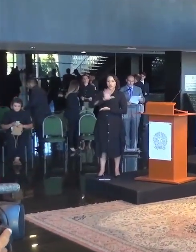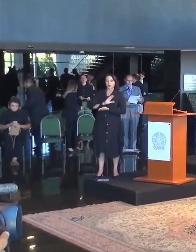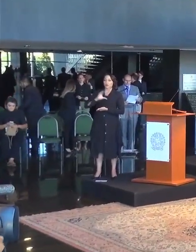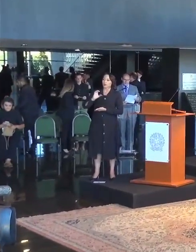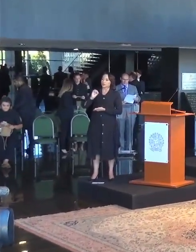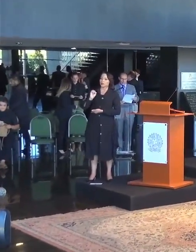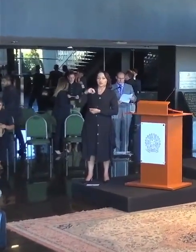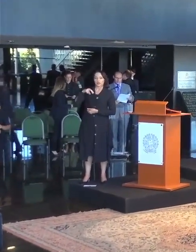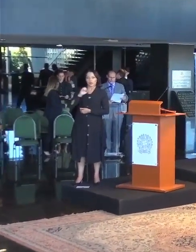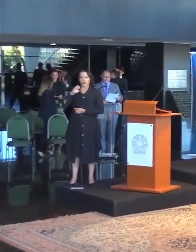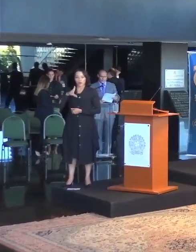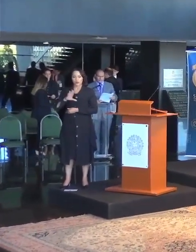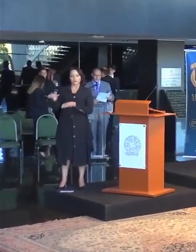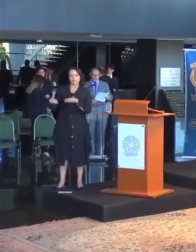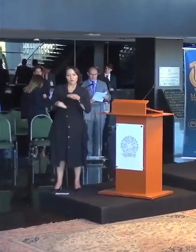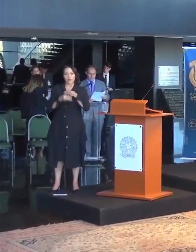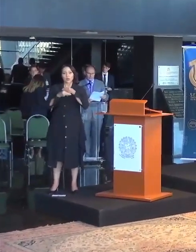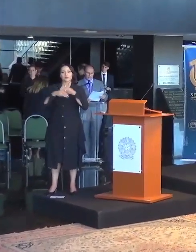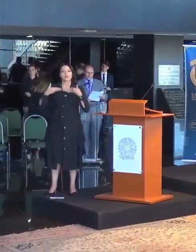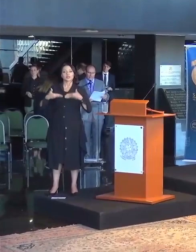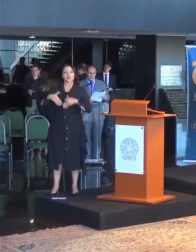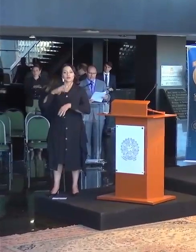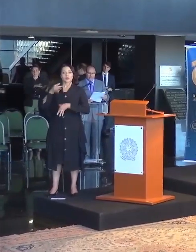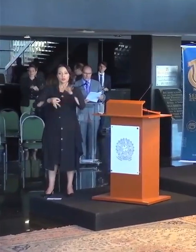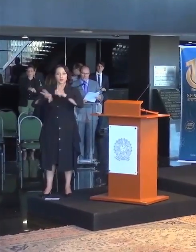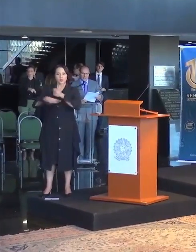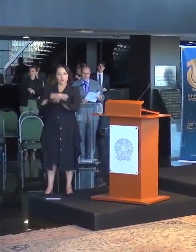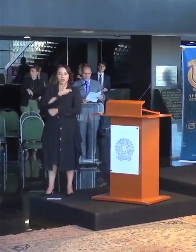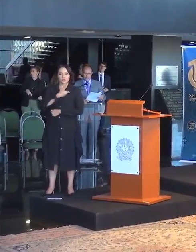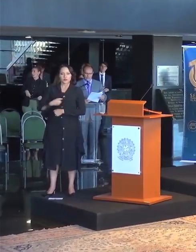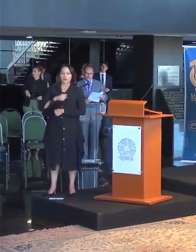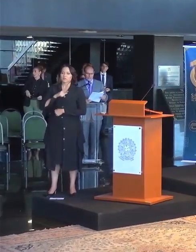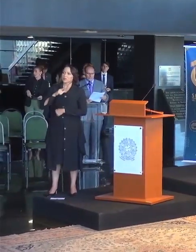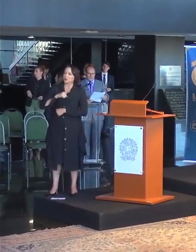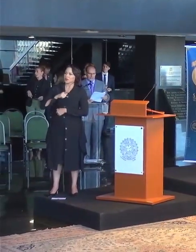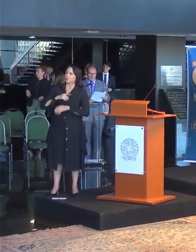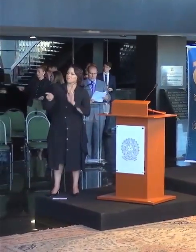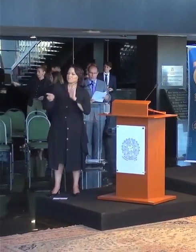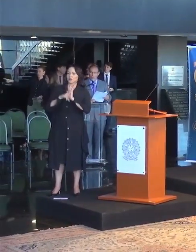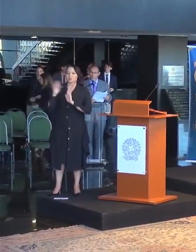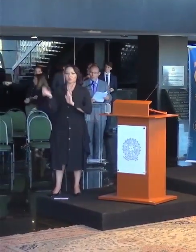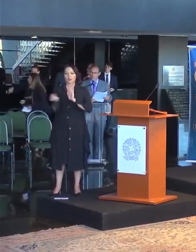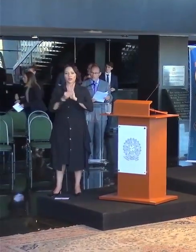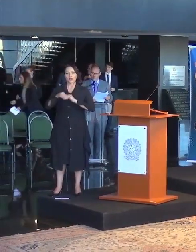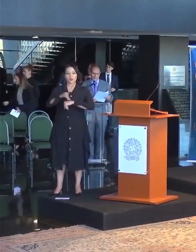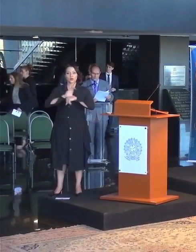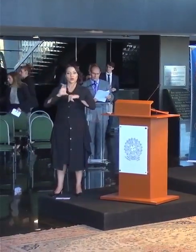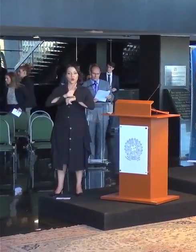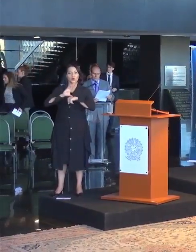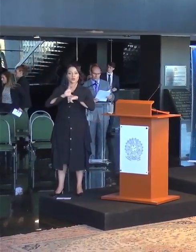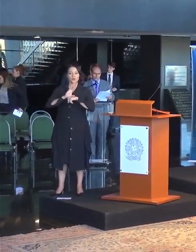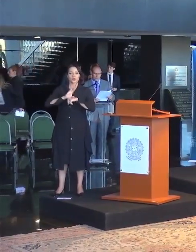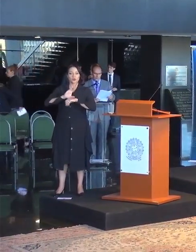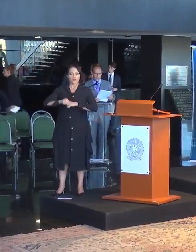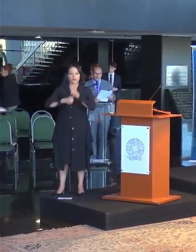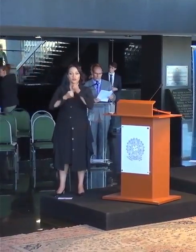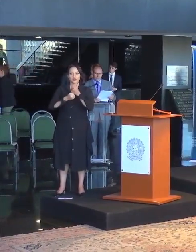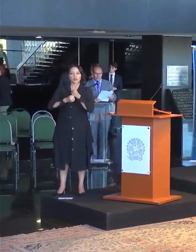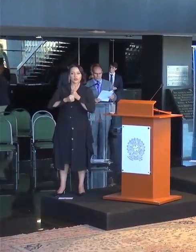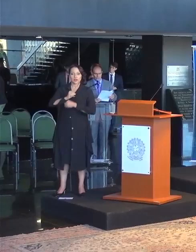Senacom, integra o Ministério da Justiça e Segurança Pública e tem suas atribuições estabelecidas no Código de Defesa do